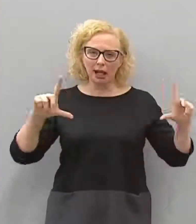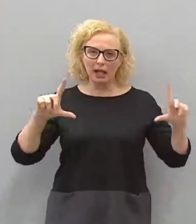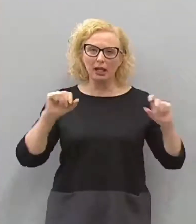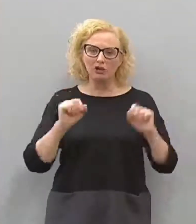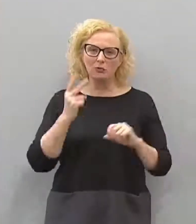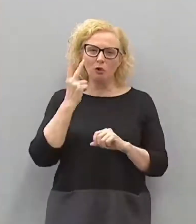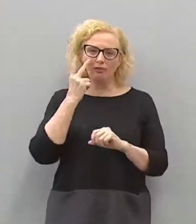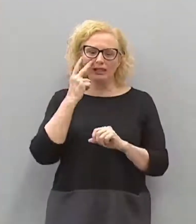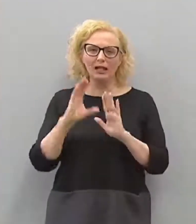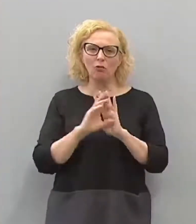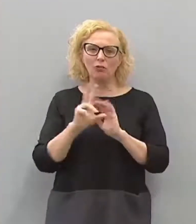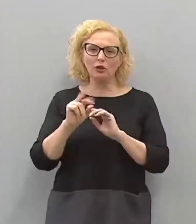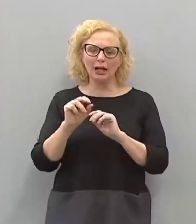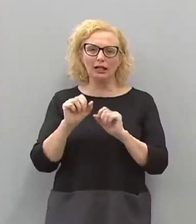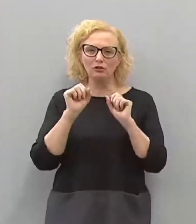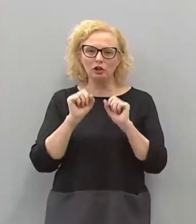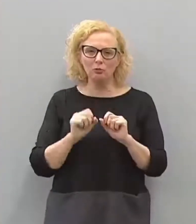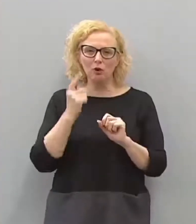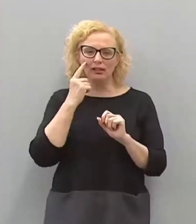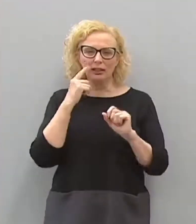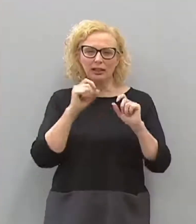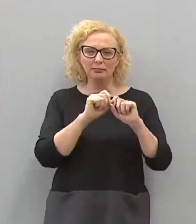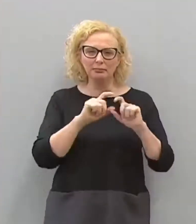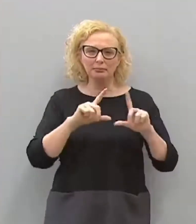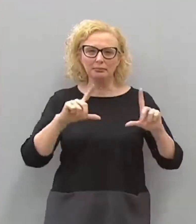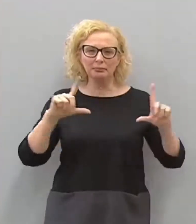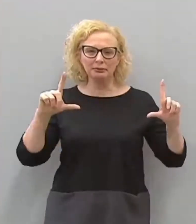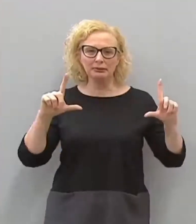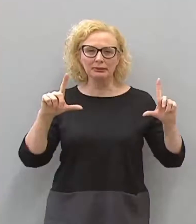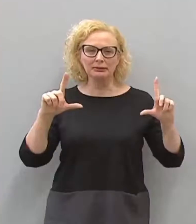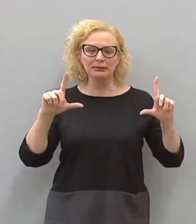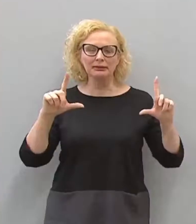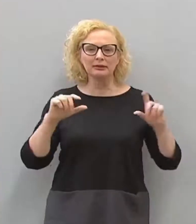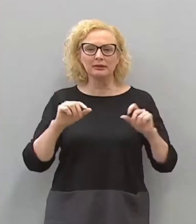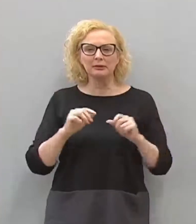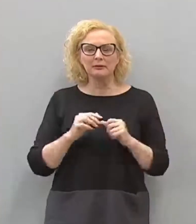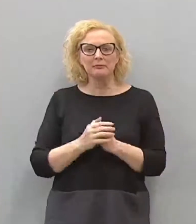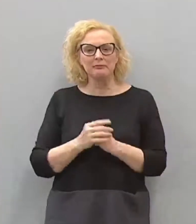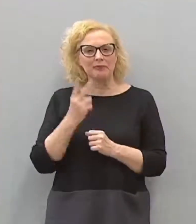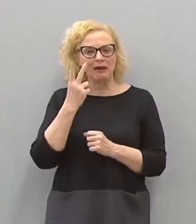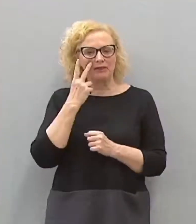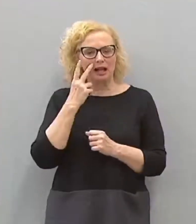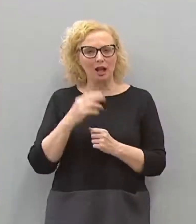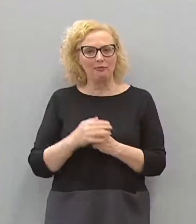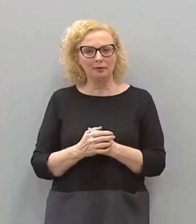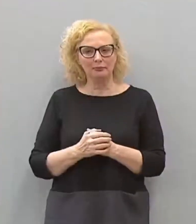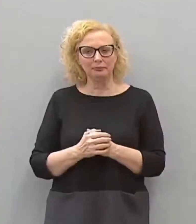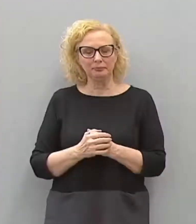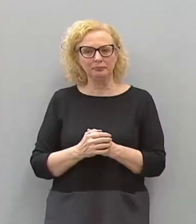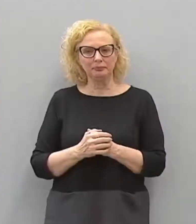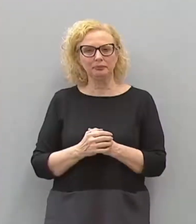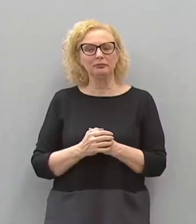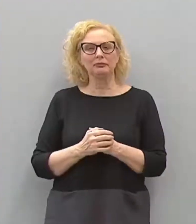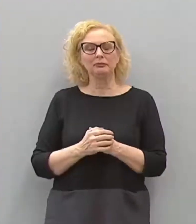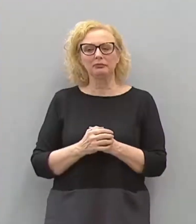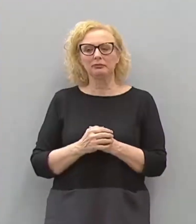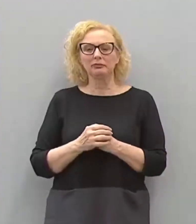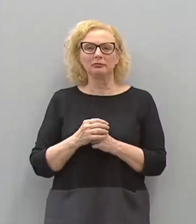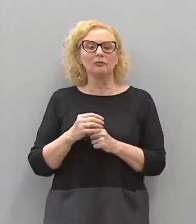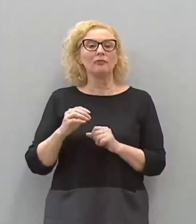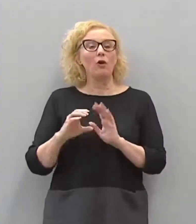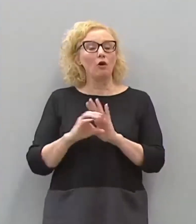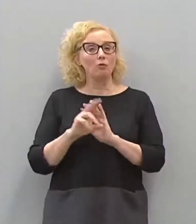trento no vediamo se dalla dalla regia riescono a trasmettere così la commentiamo prima di montare